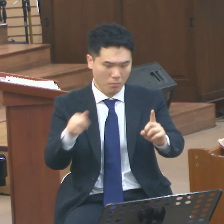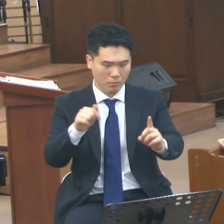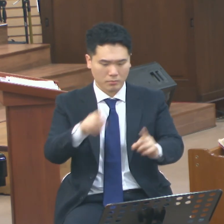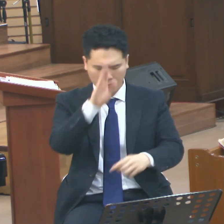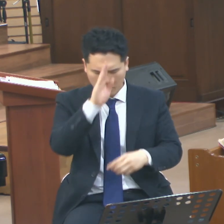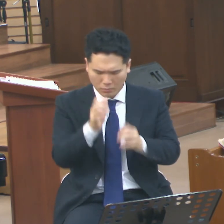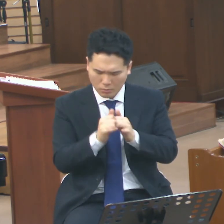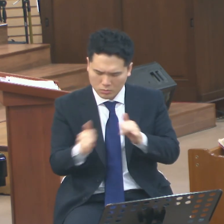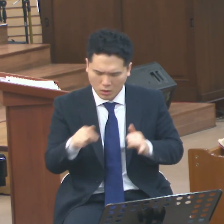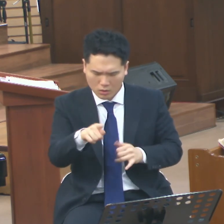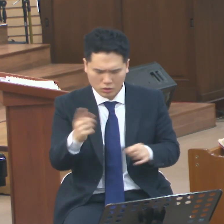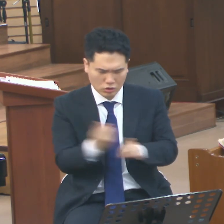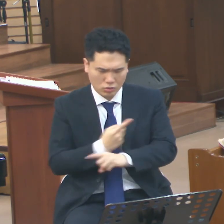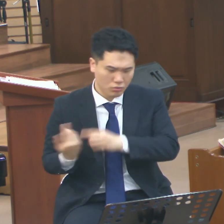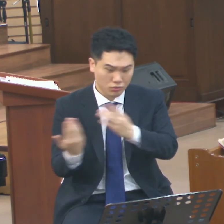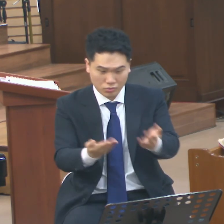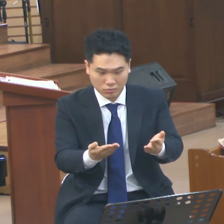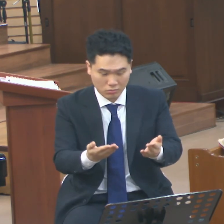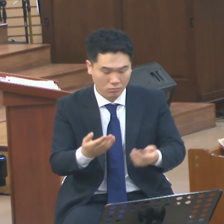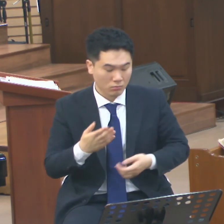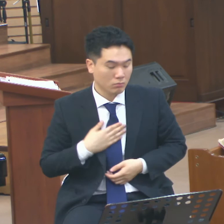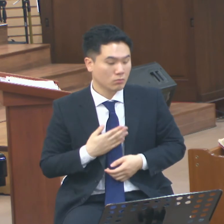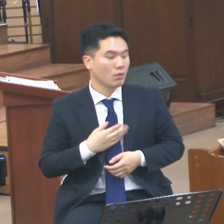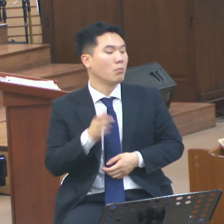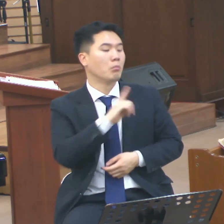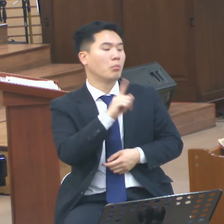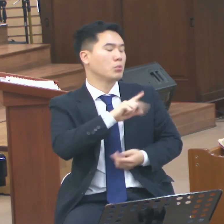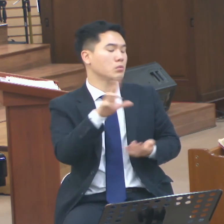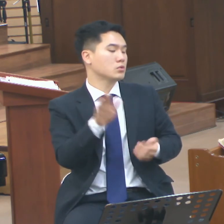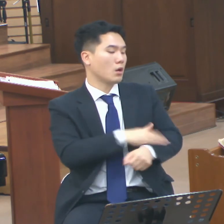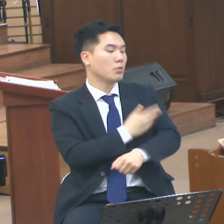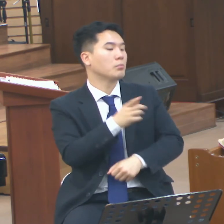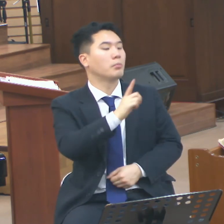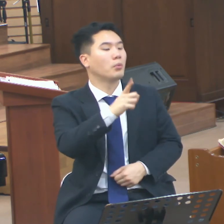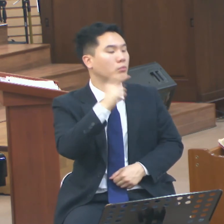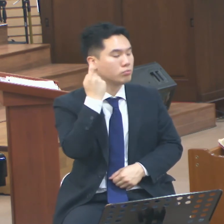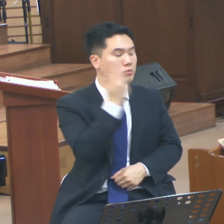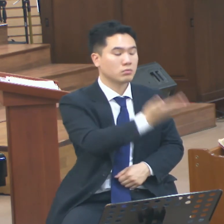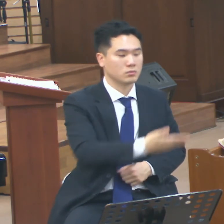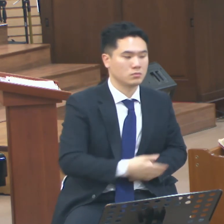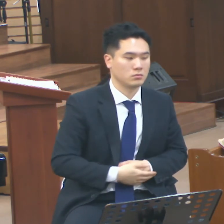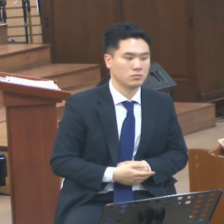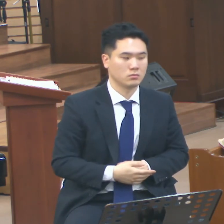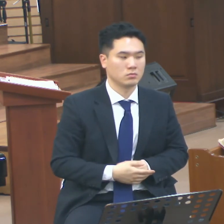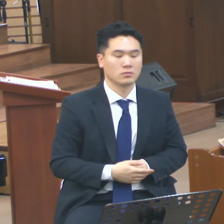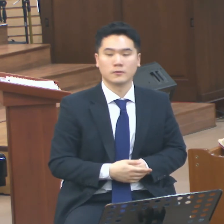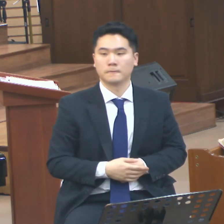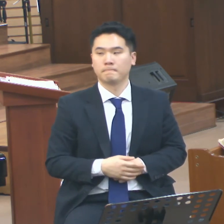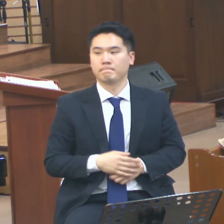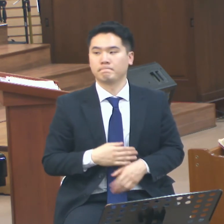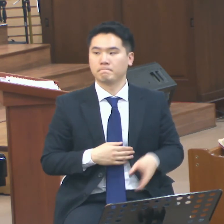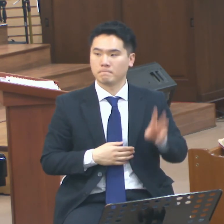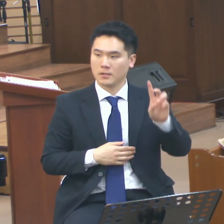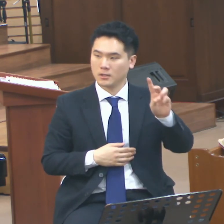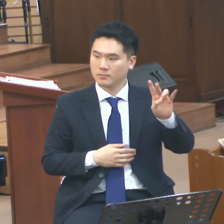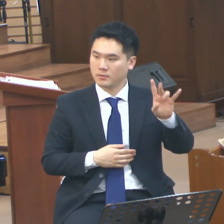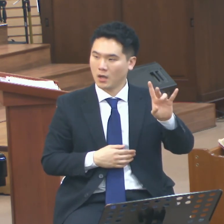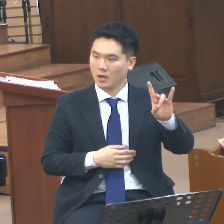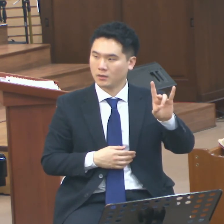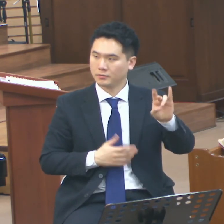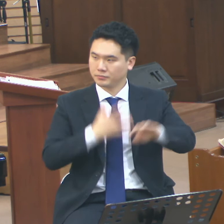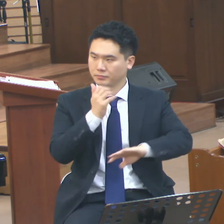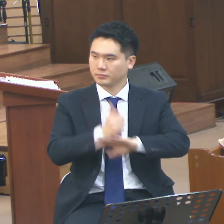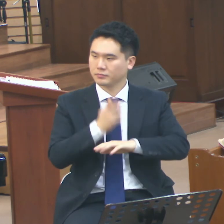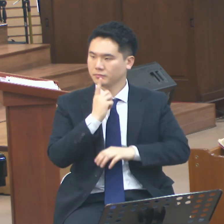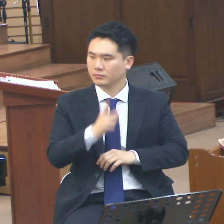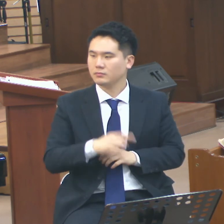마땅하지 않다. 합당하지 않다. 모순이다. 라고 주님이 말씀하면서 결론적으로 하신 말씀이 24절이에요.